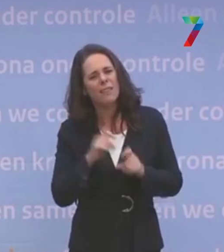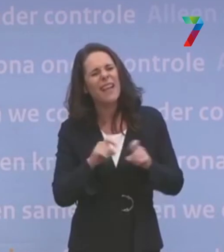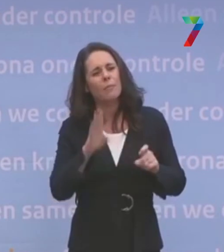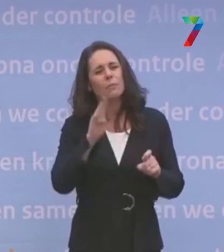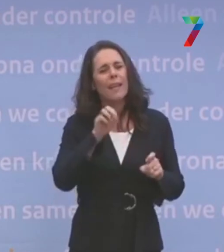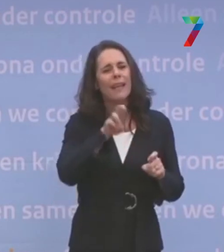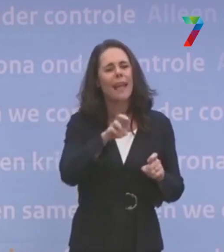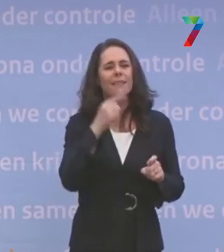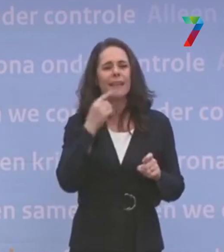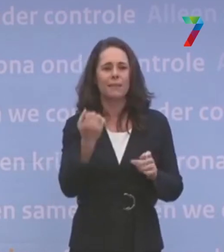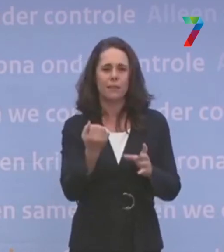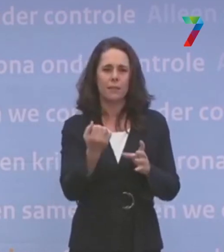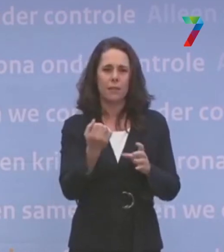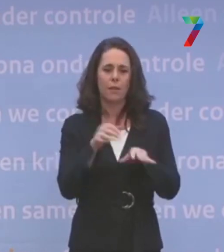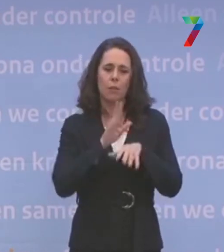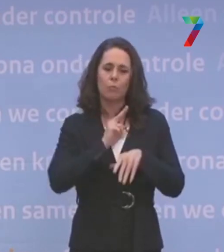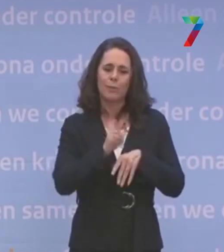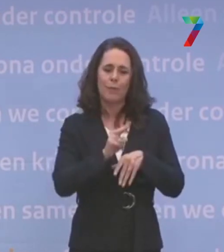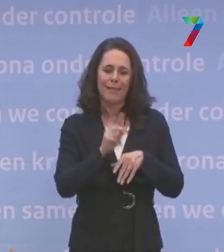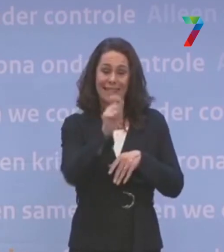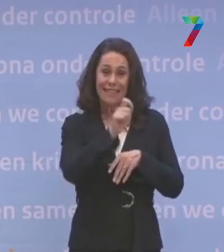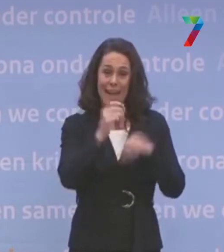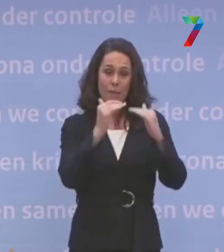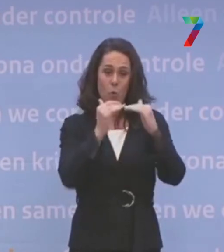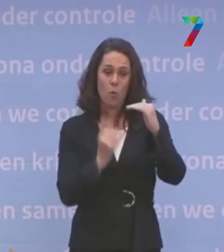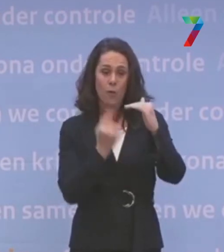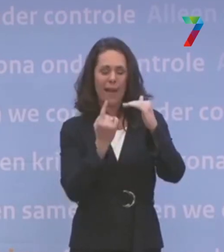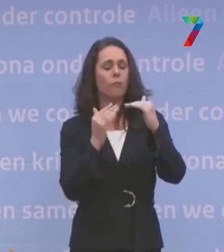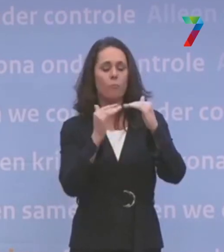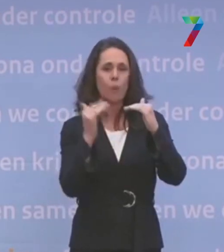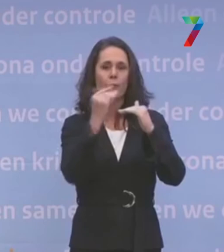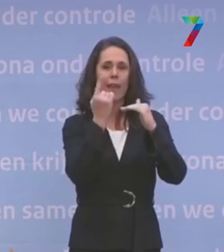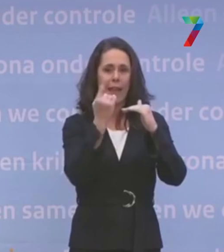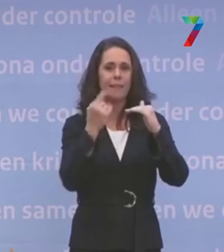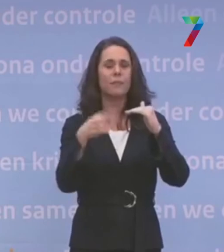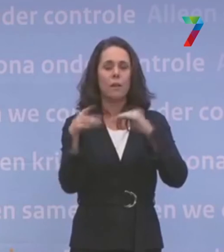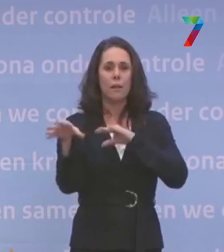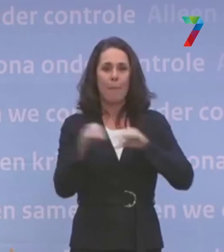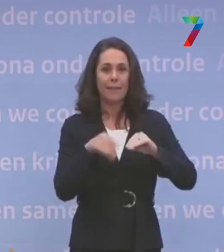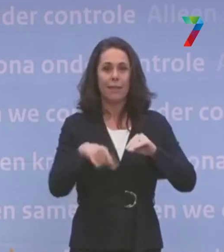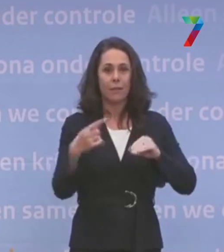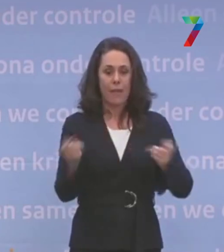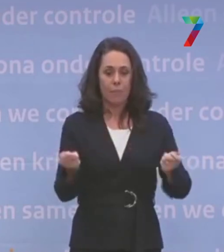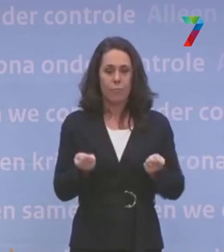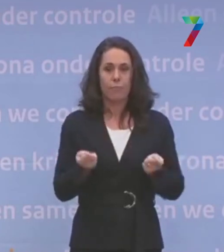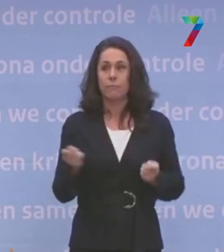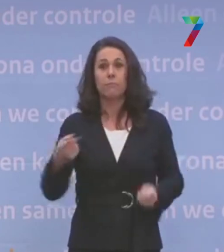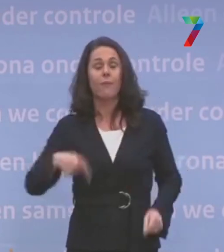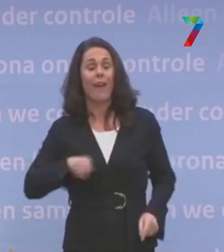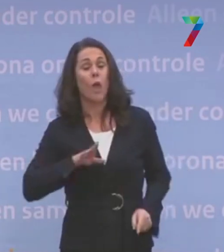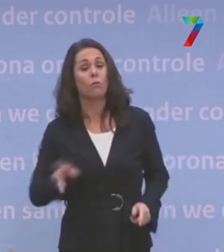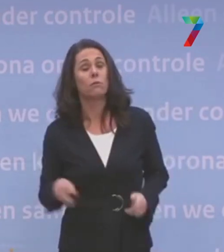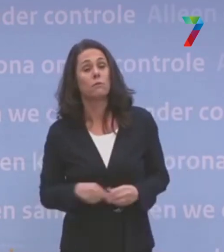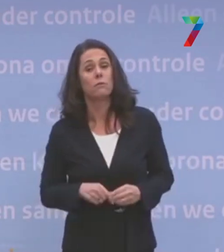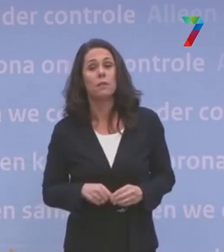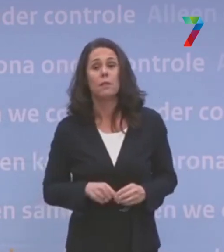de reproductiegraad er boven de 1 komt, ja, dan aarzelen wij niet om die maatregelen weer terug te draaien. Nee, wij ook. Dus dan